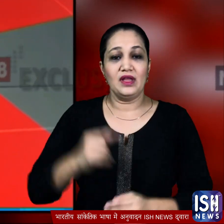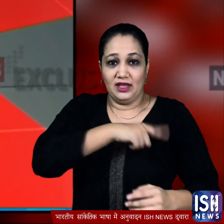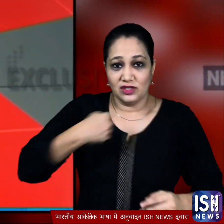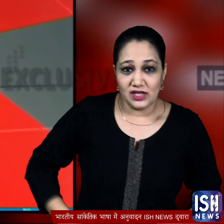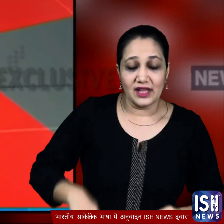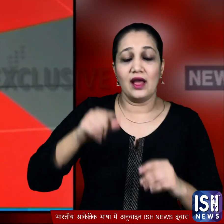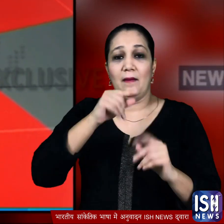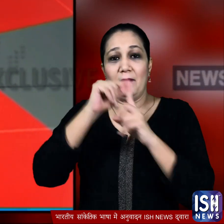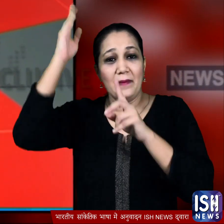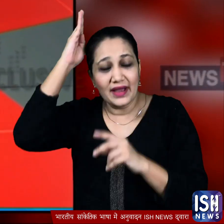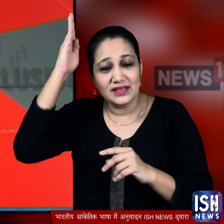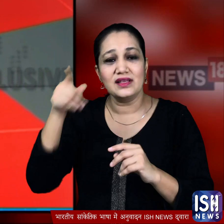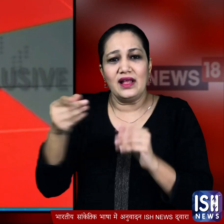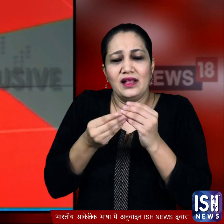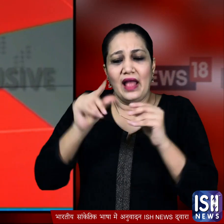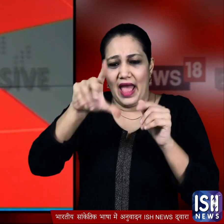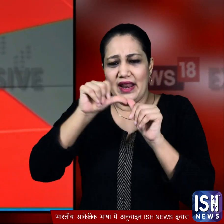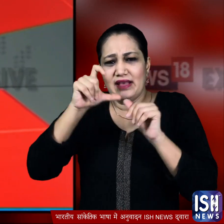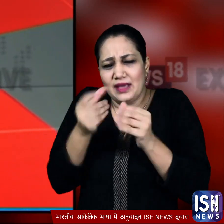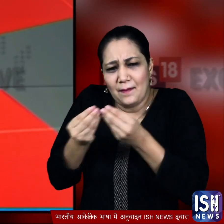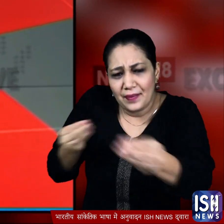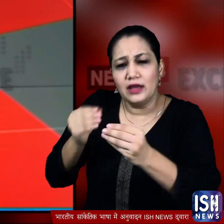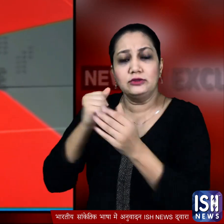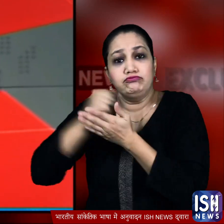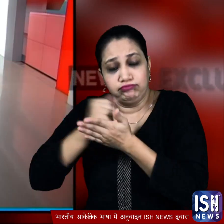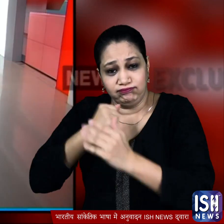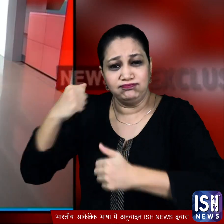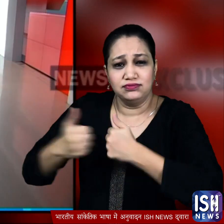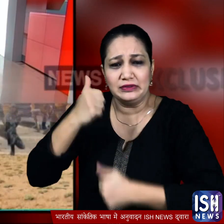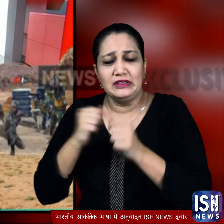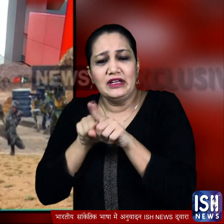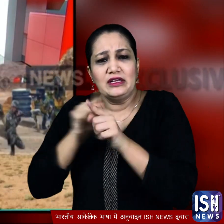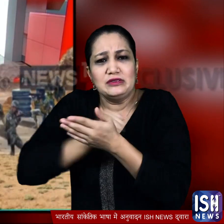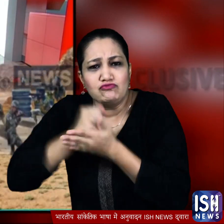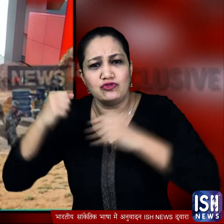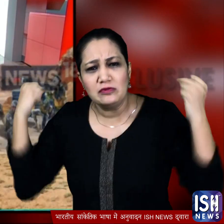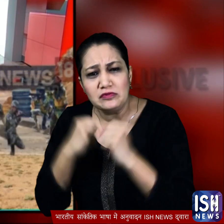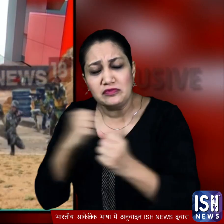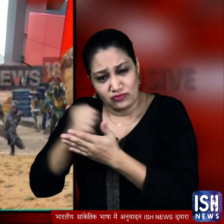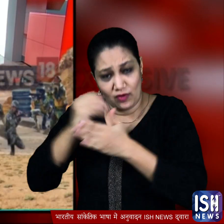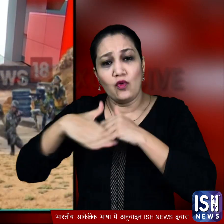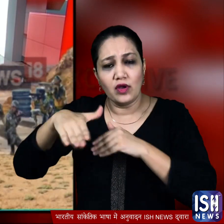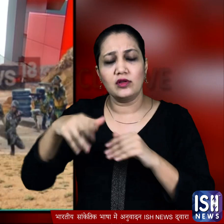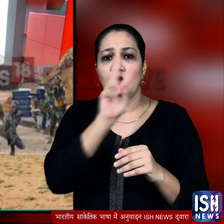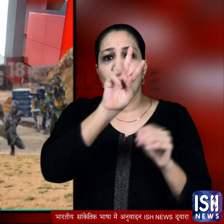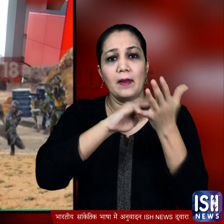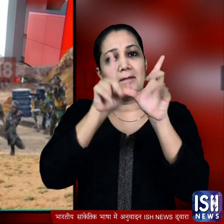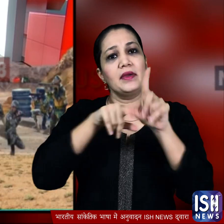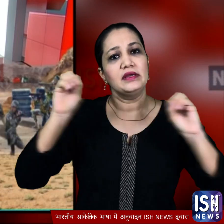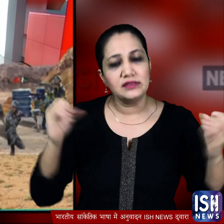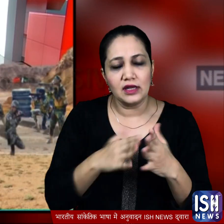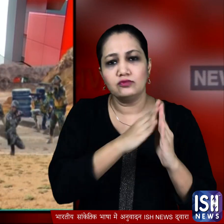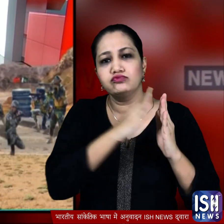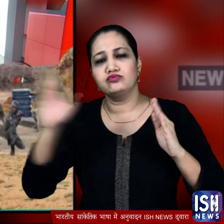की सेनाएं LAC के नजदीक अभ्यास कर रही हैं। न्यूज़ 18 के संदीप बोल की रिपोर्ट है कि दोनों देशों की सेनाओं का यह अभ्यास 22 मई से शुरू